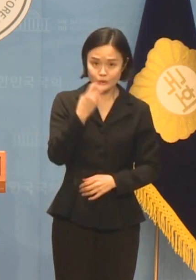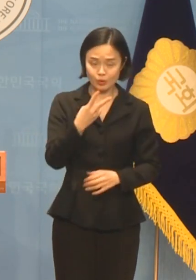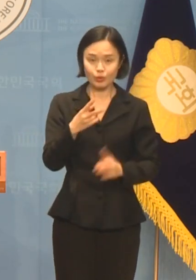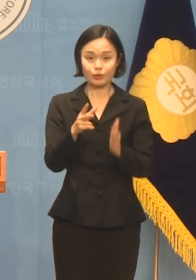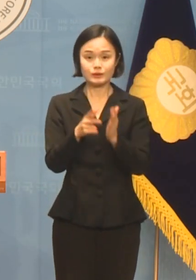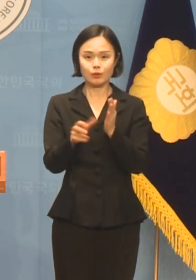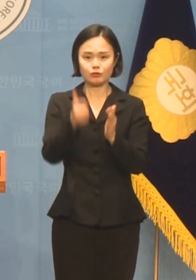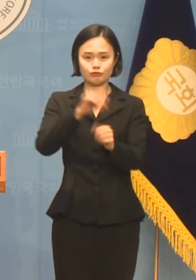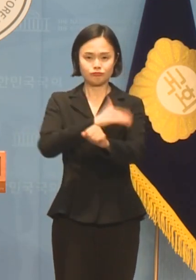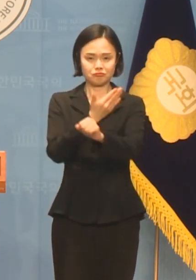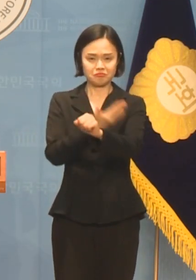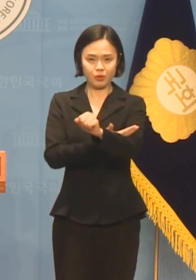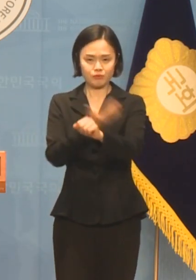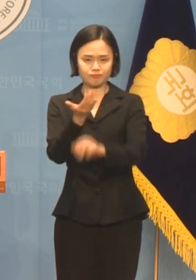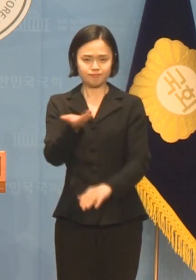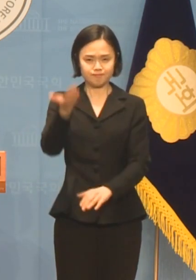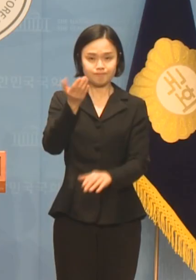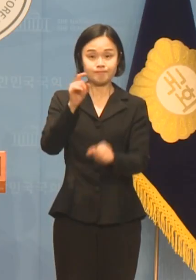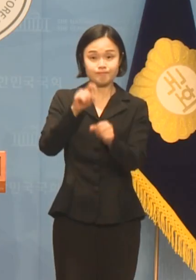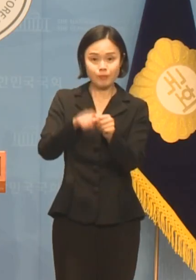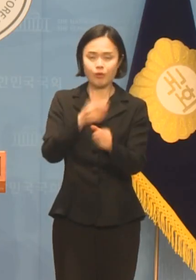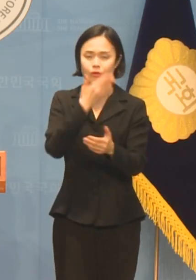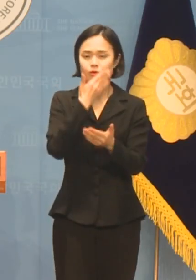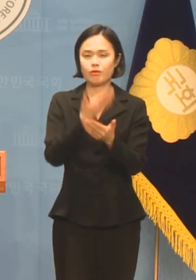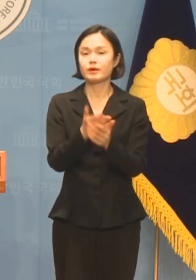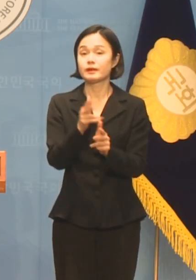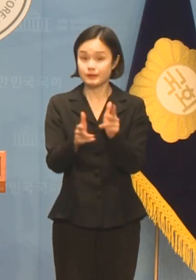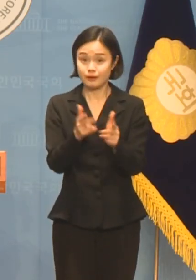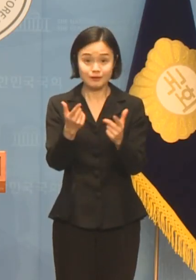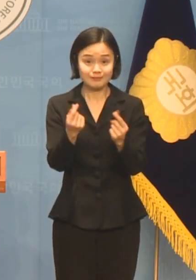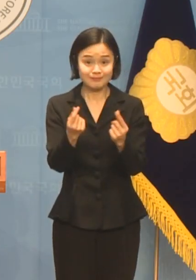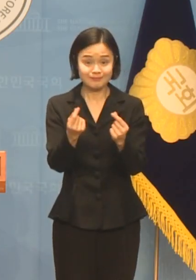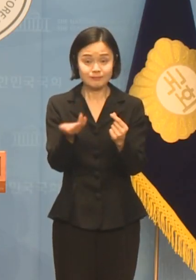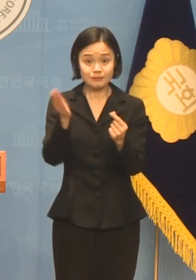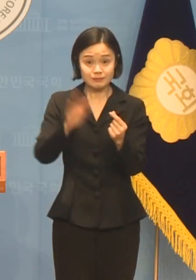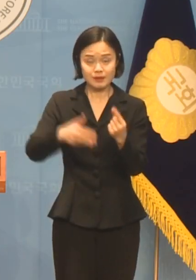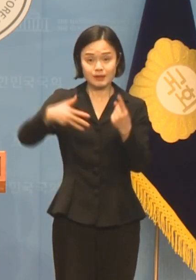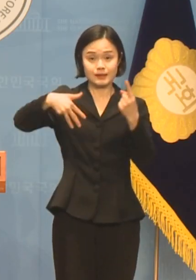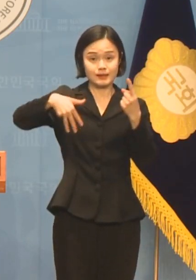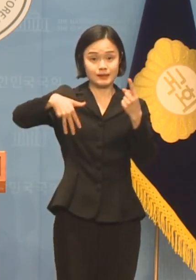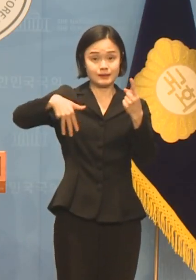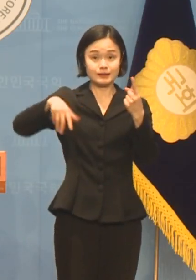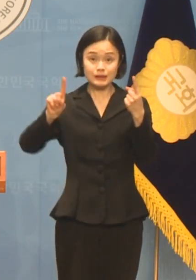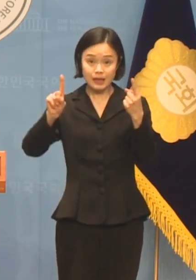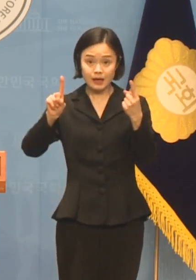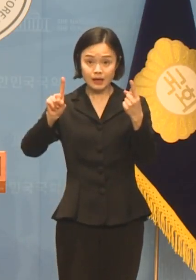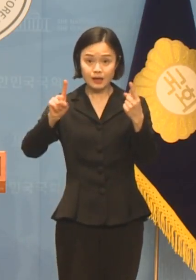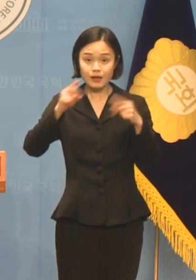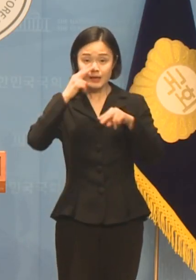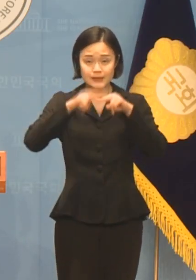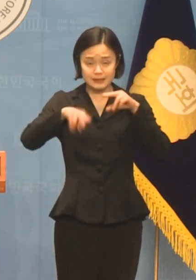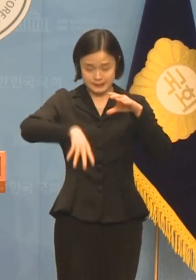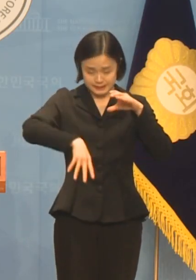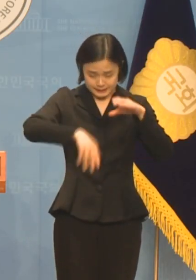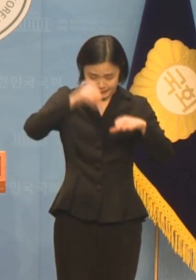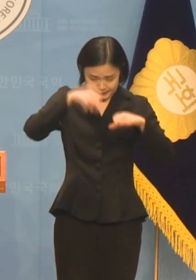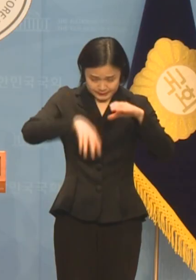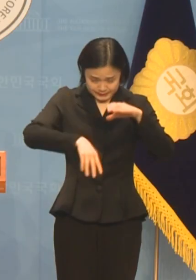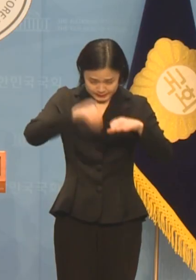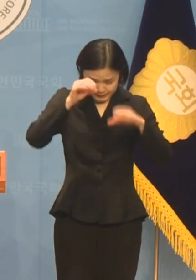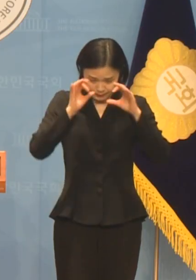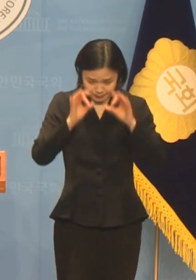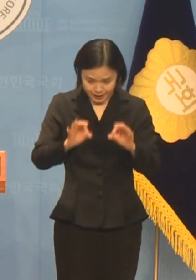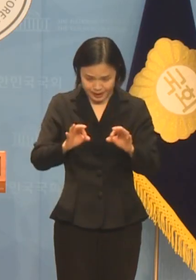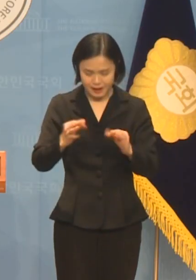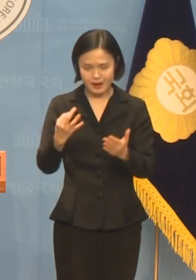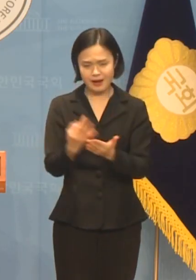위한 중대한 과제입니다. 하지만 1차 시추 결과가 경제성을 확보하지 못했다는